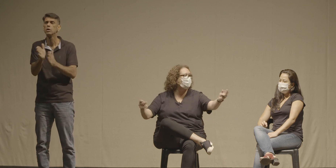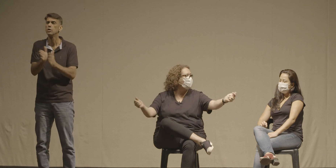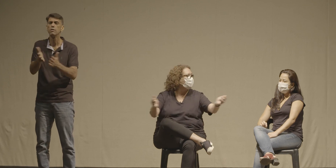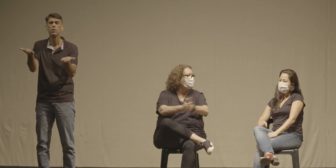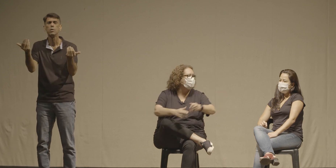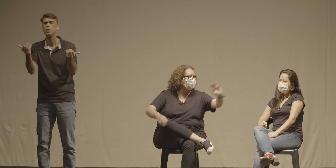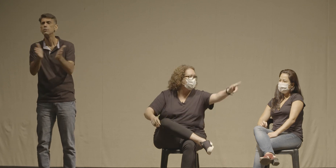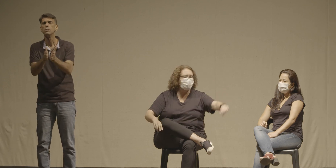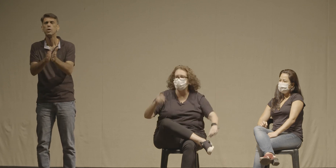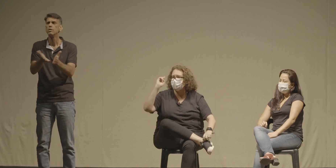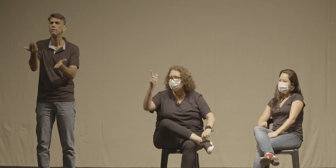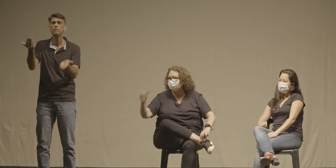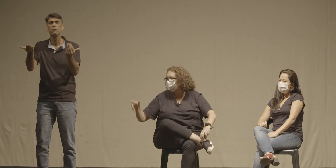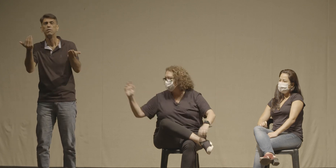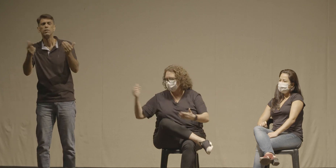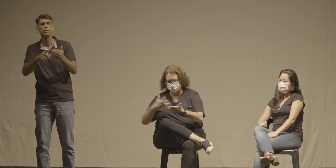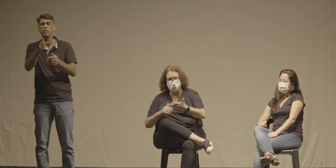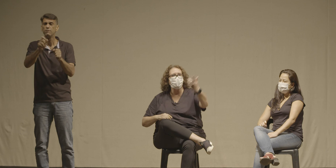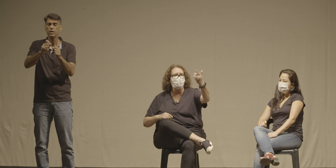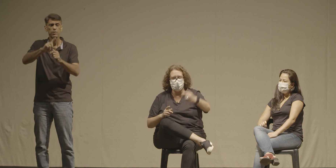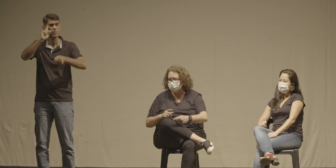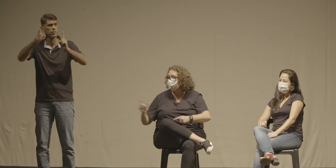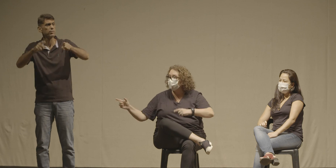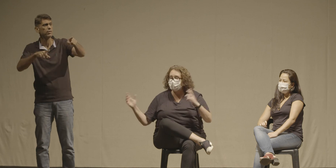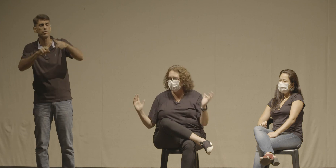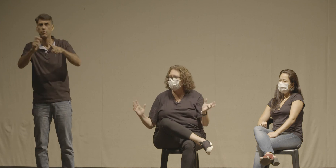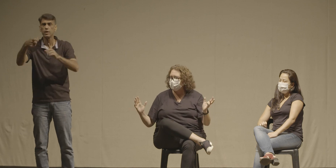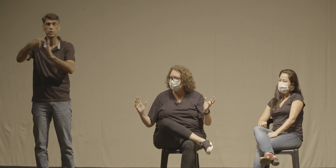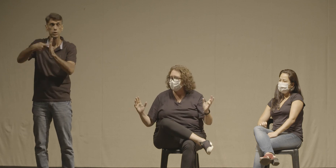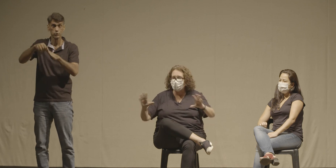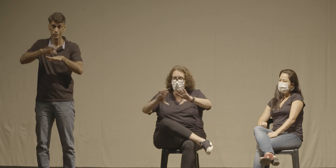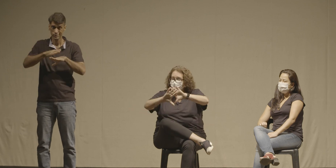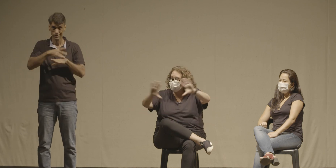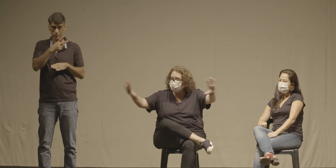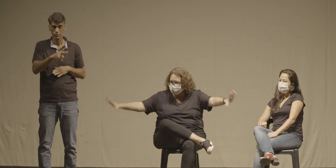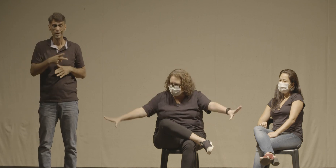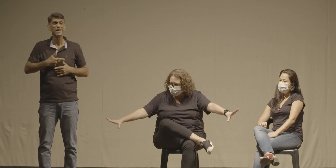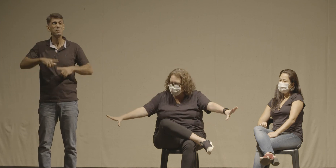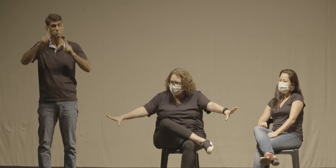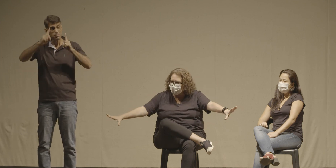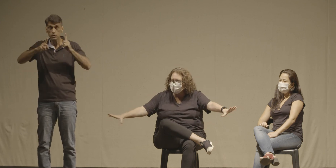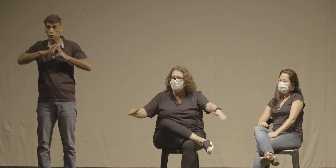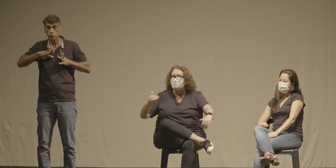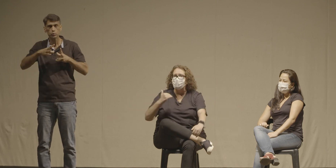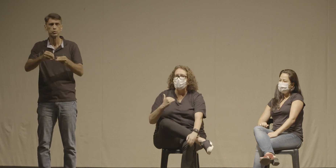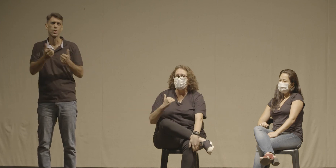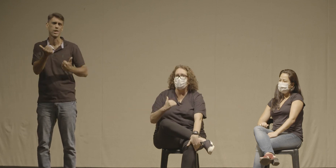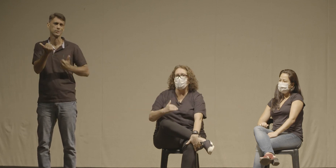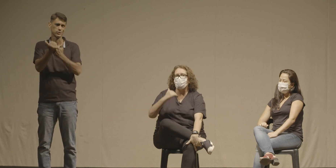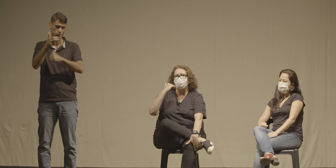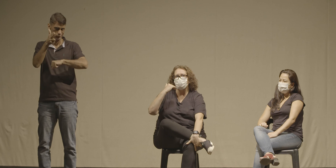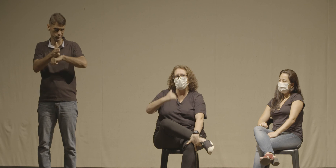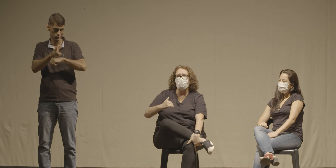mundo no lugar. E faz aquilo, fulano, e faz aquilo, não sei o quê. O seu texto é esse, enfim, quem comanda tudo.